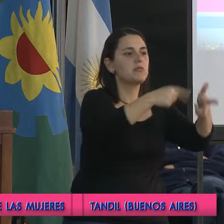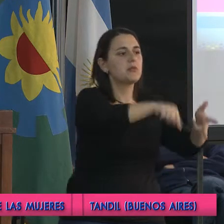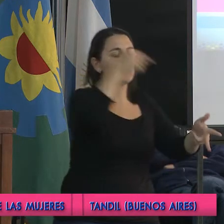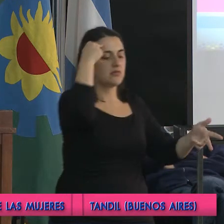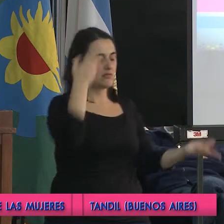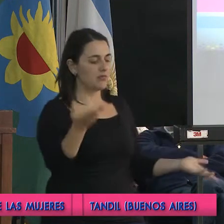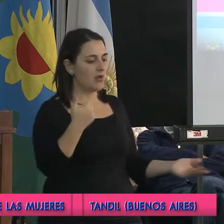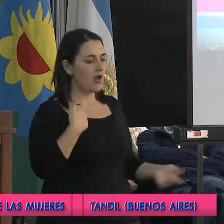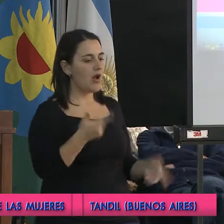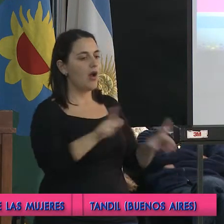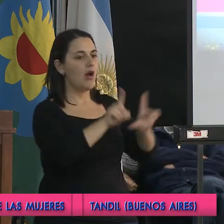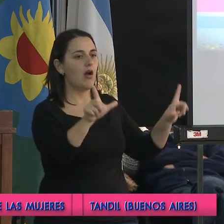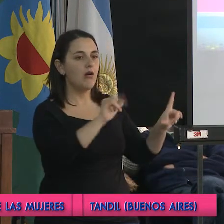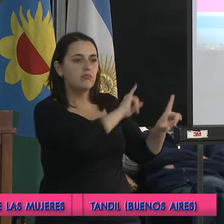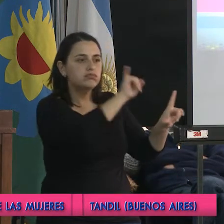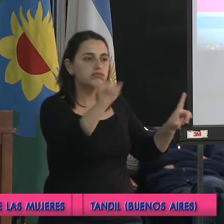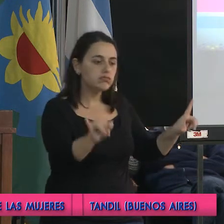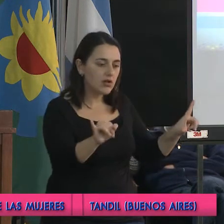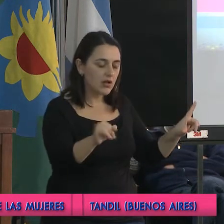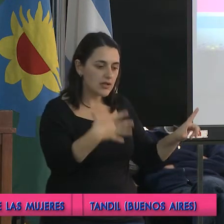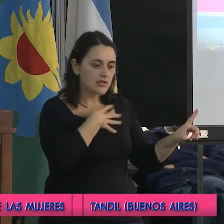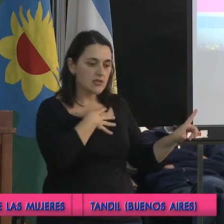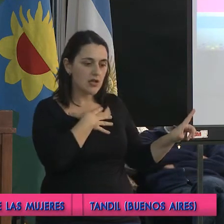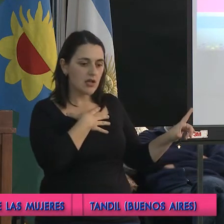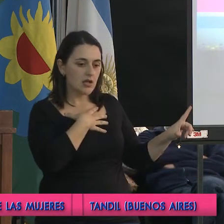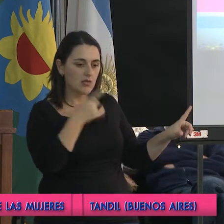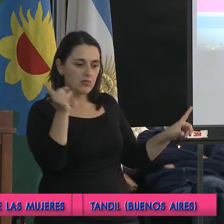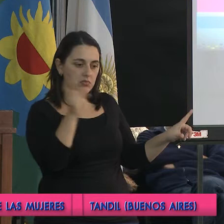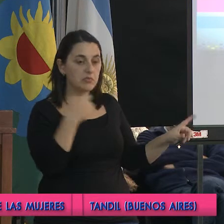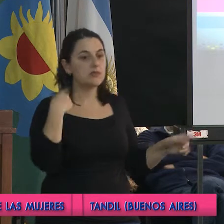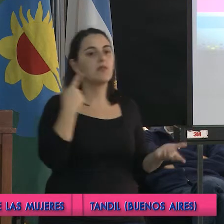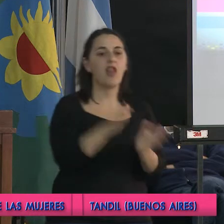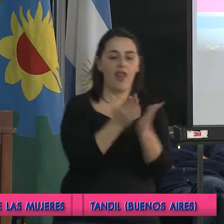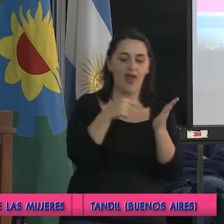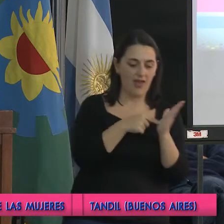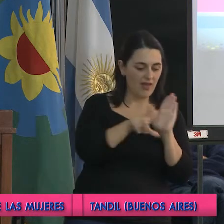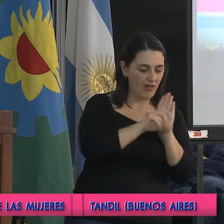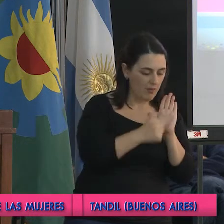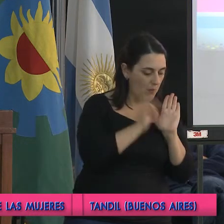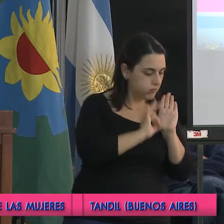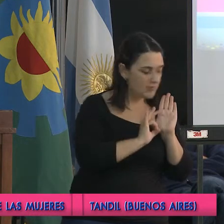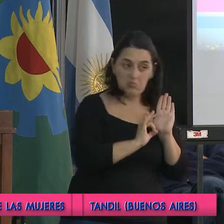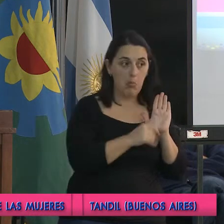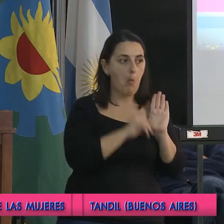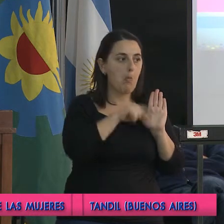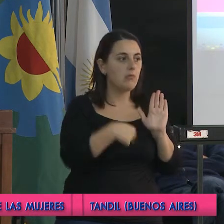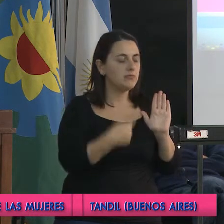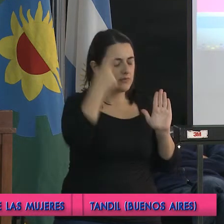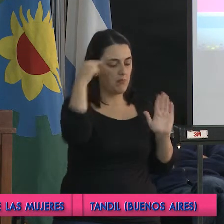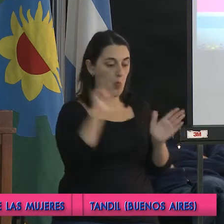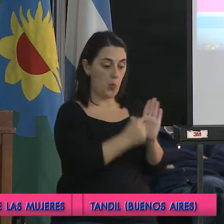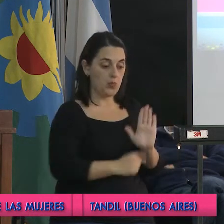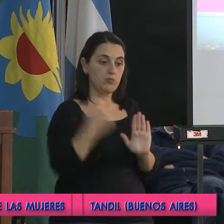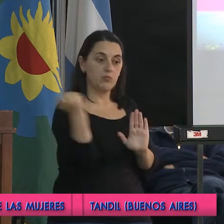publicidad y los efectos sobre la salud. No he leído toda la ley, pero creo que ese es un tema muy importante, que